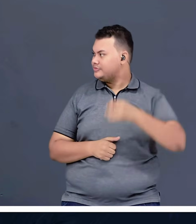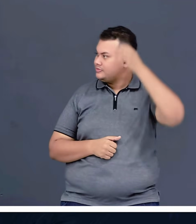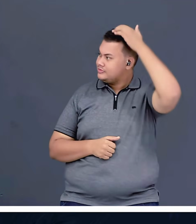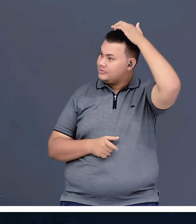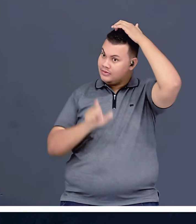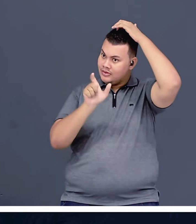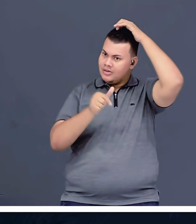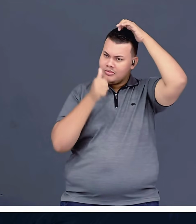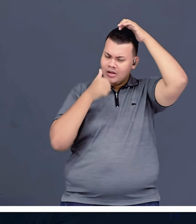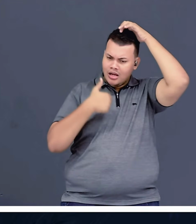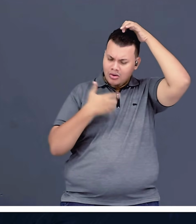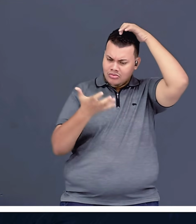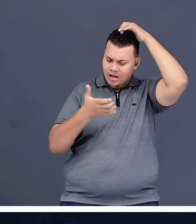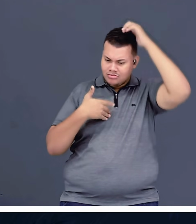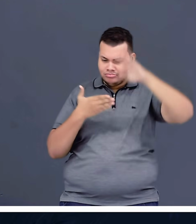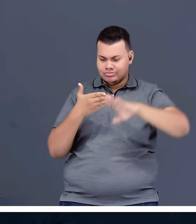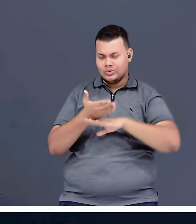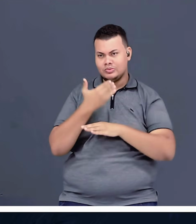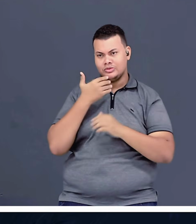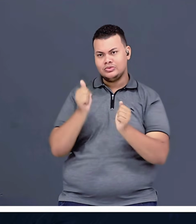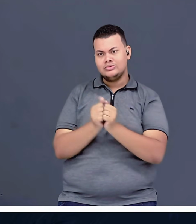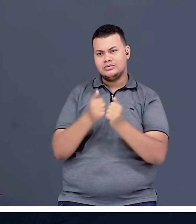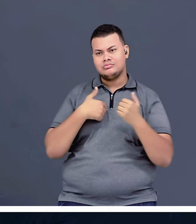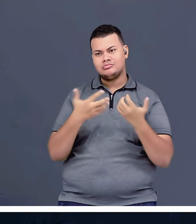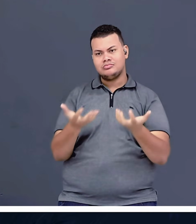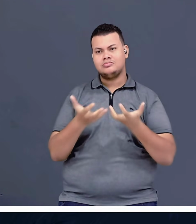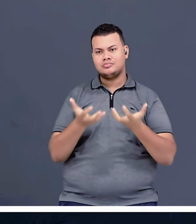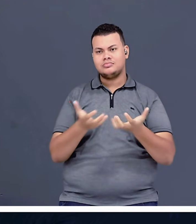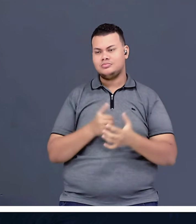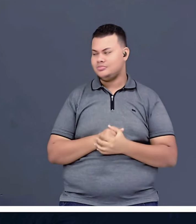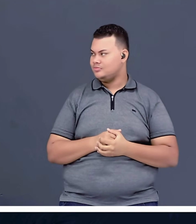E a irmã disse: sim, eu quero.